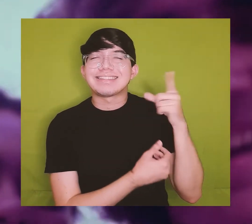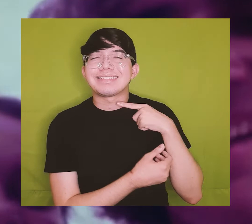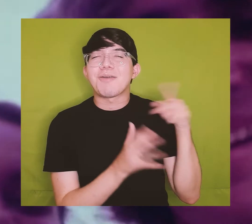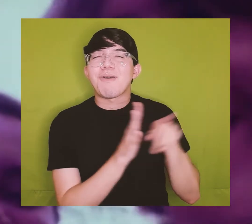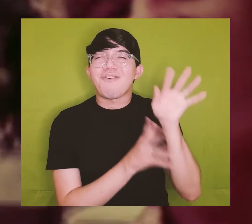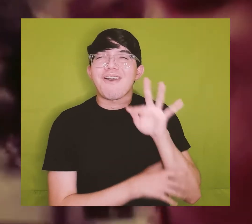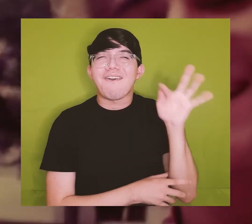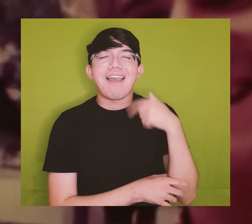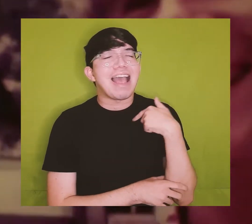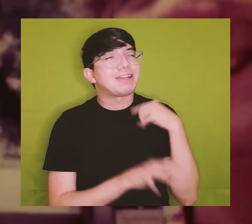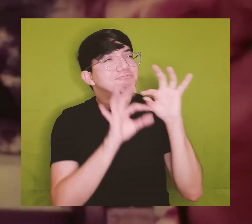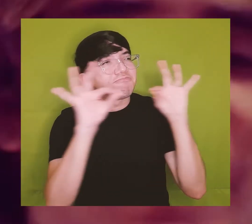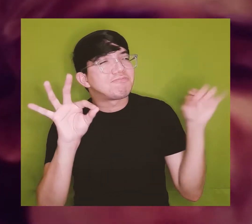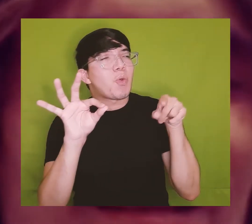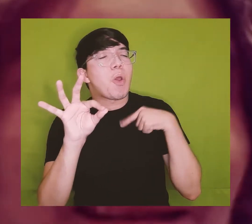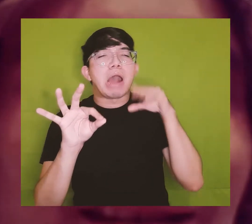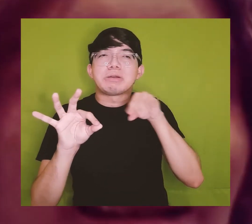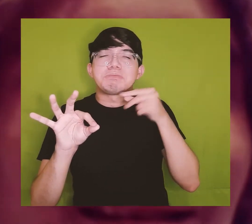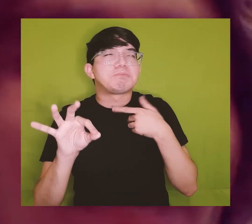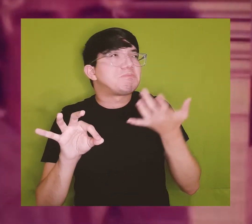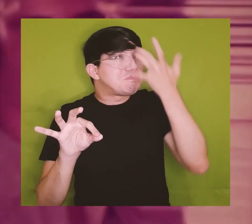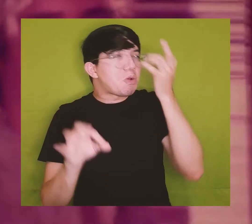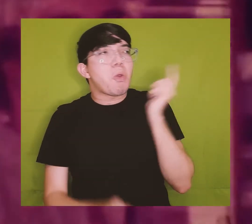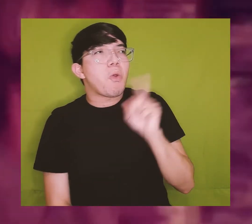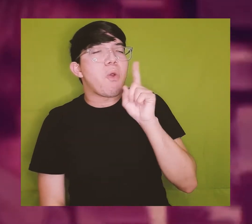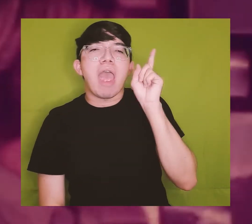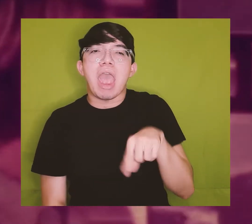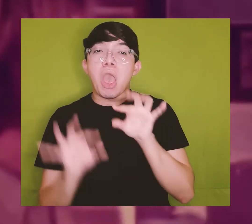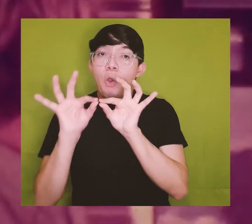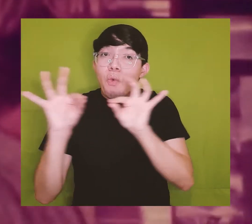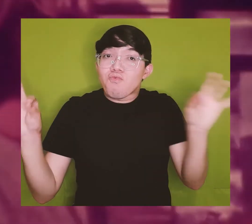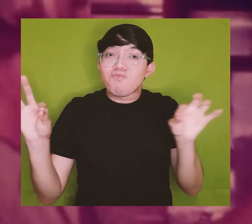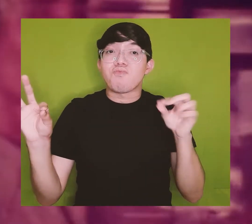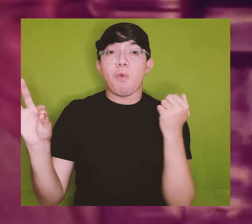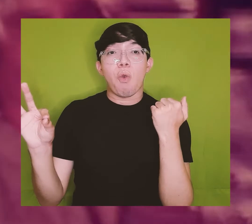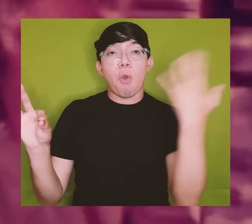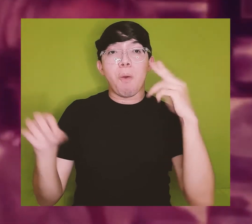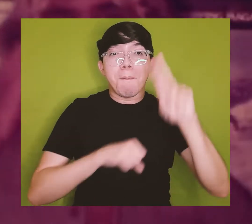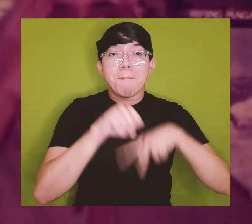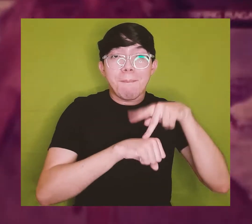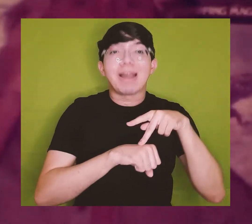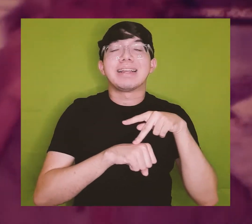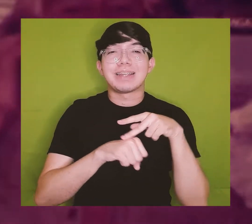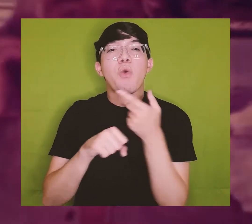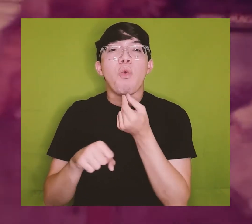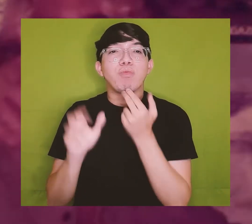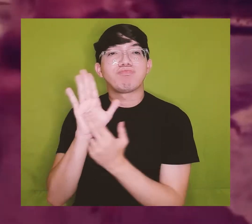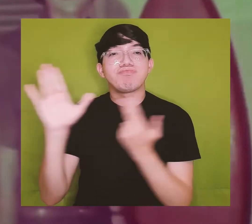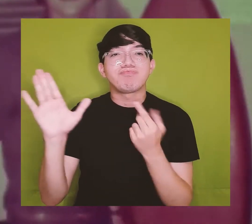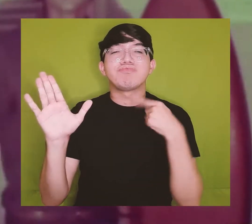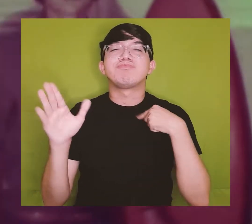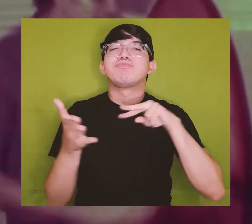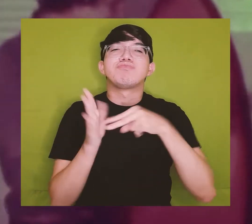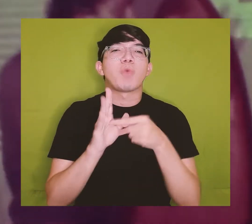nome dele até hoje, mesmo esses anos todos estudando, que é o Maurice Hobbes Walsh. que ele tem um termo para memória coletiva, que ele